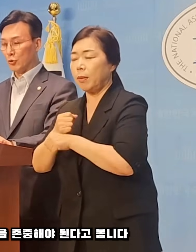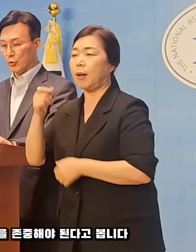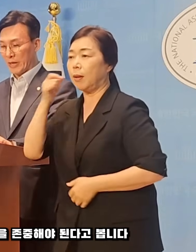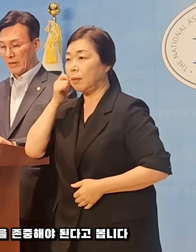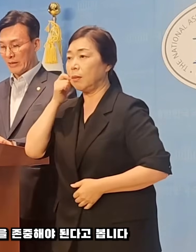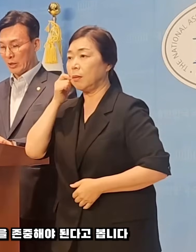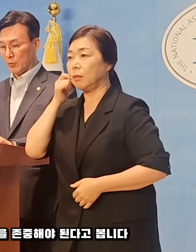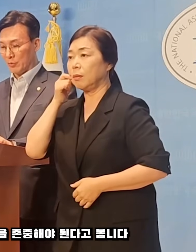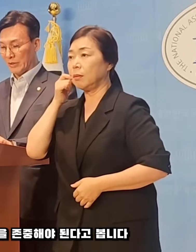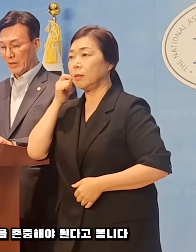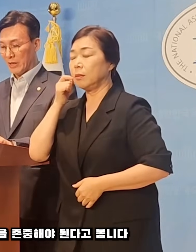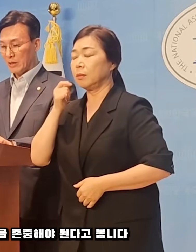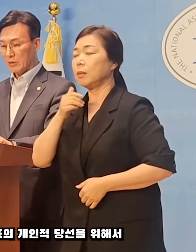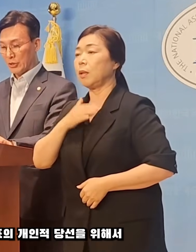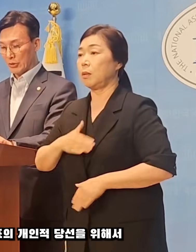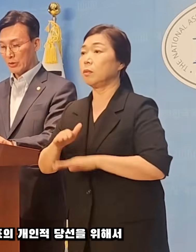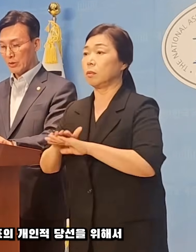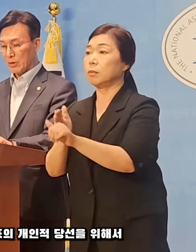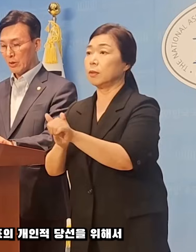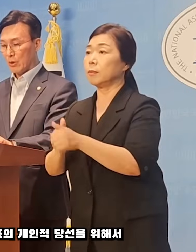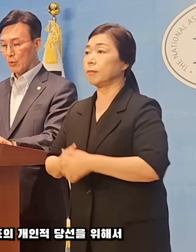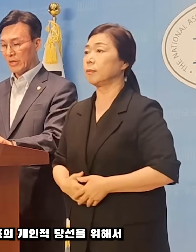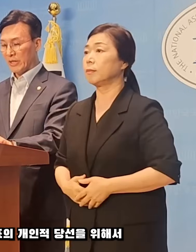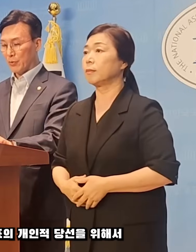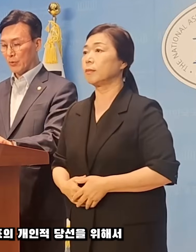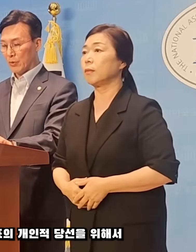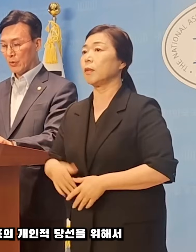점을 존중해야 된다고 봅니다. 즉